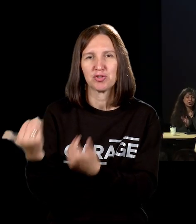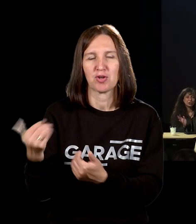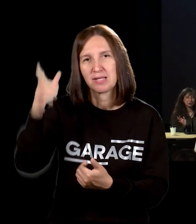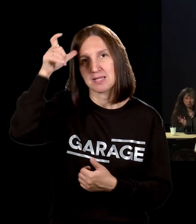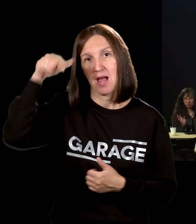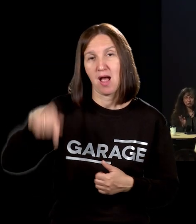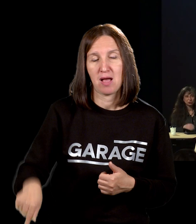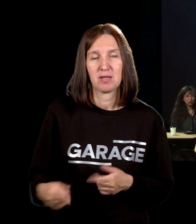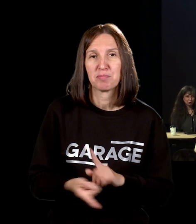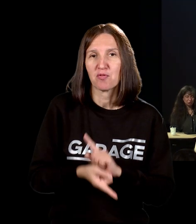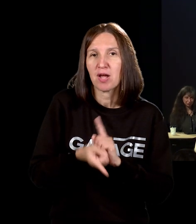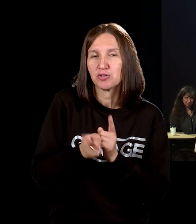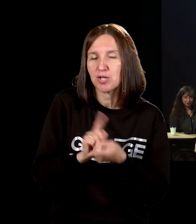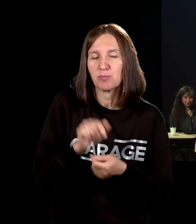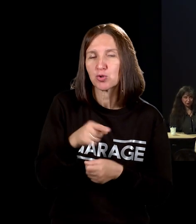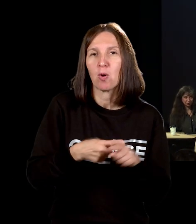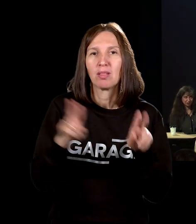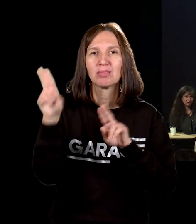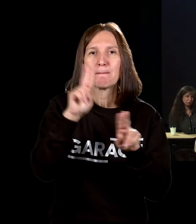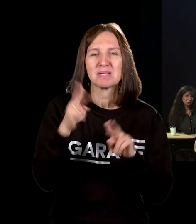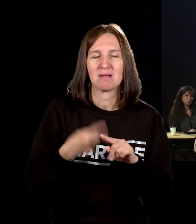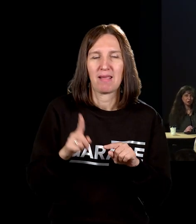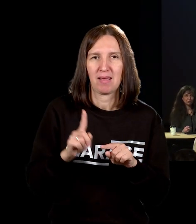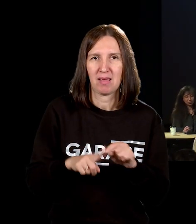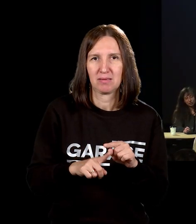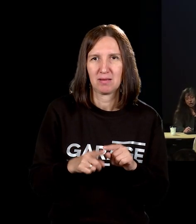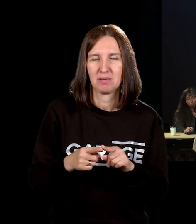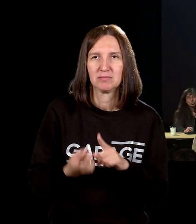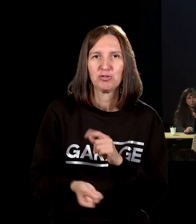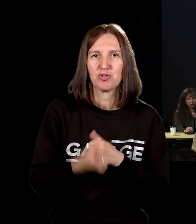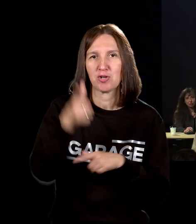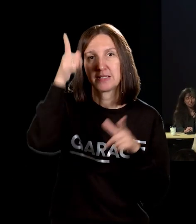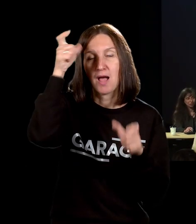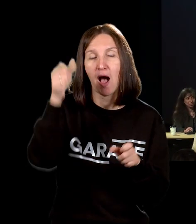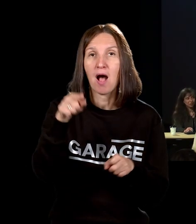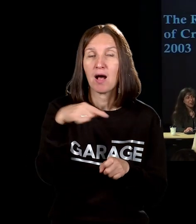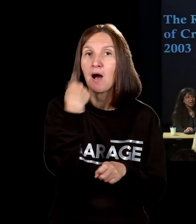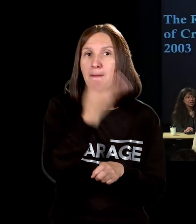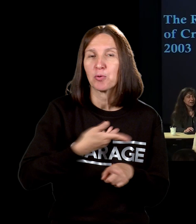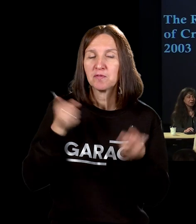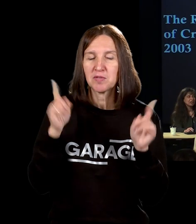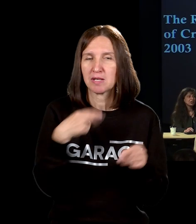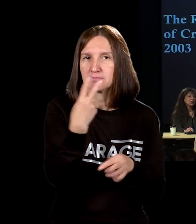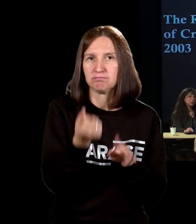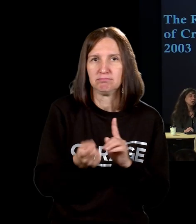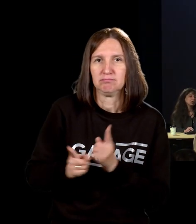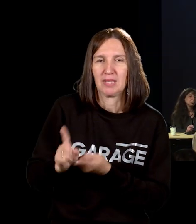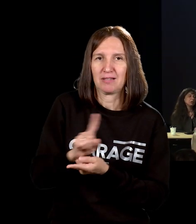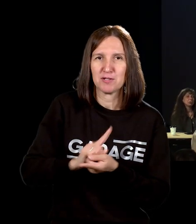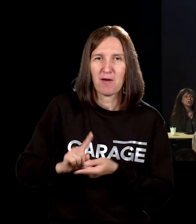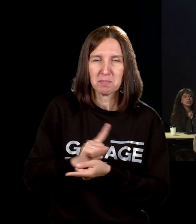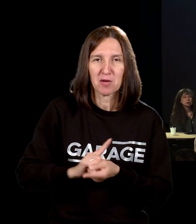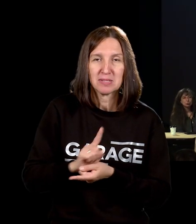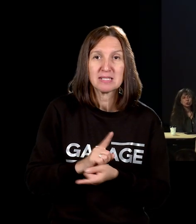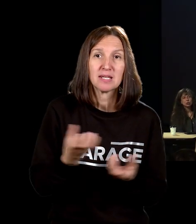как бы превращается не потому, что на нем написали это исчадие ада, потому что этот портрет каким-то образом трансформировался. И это